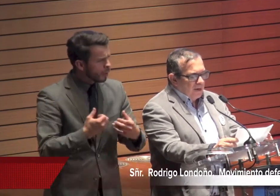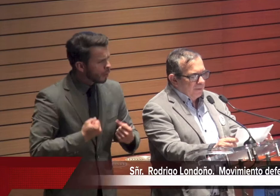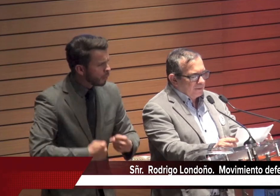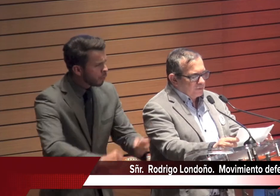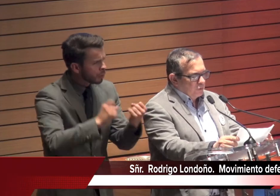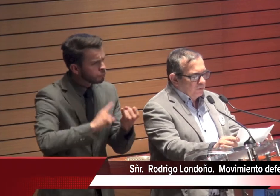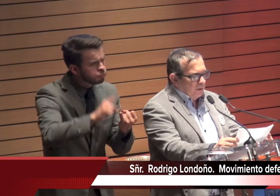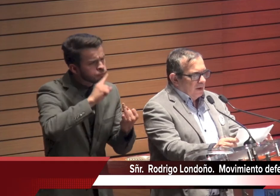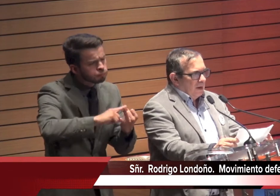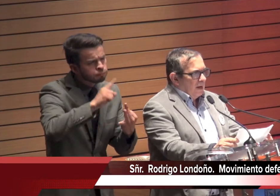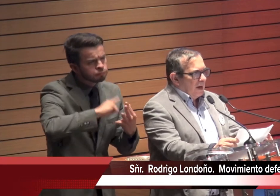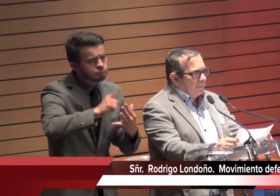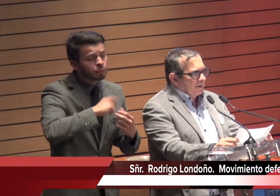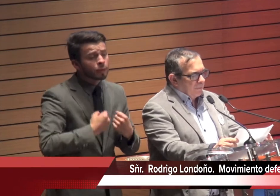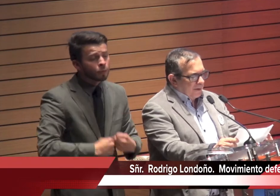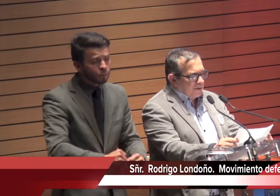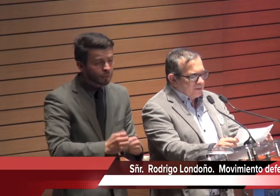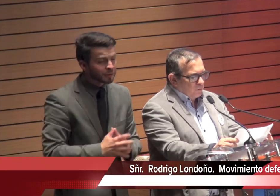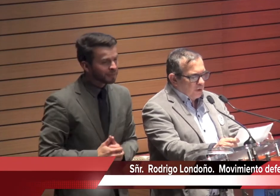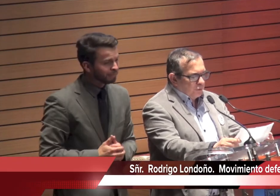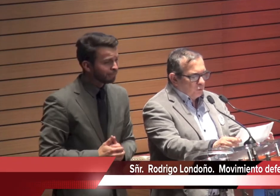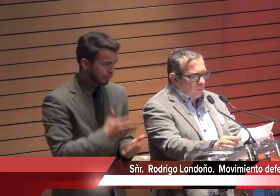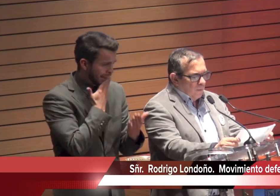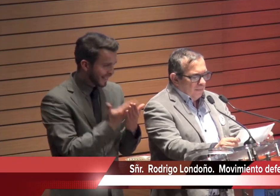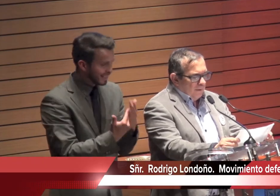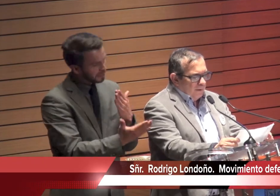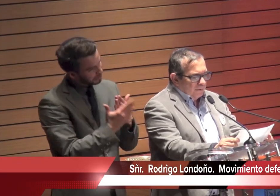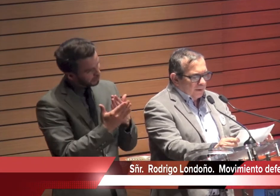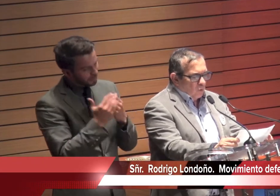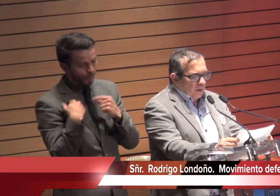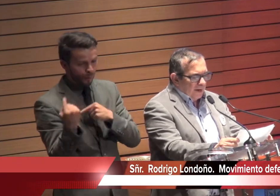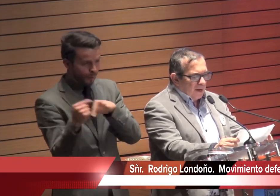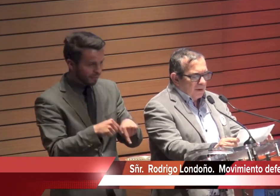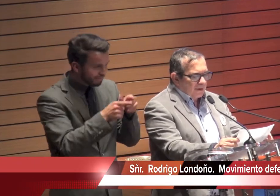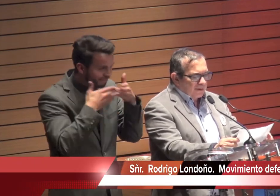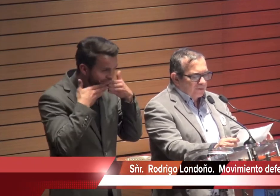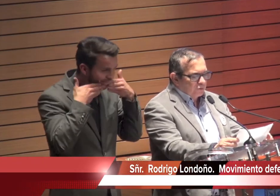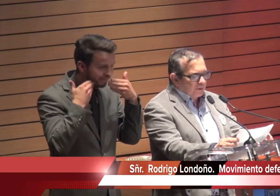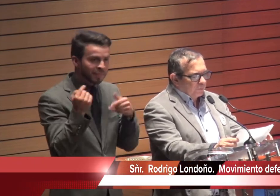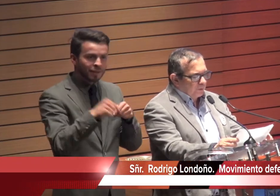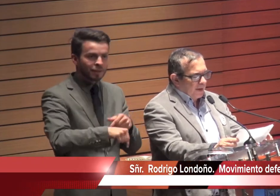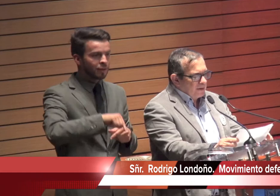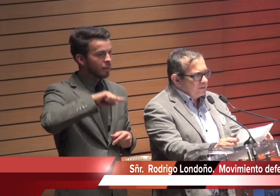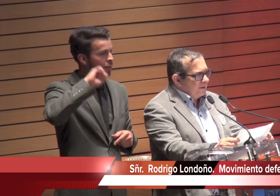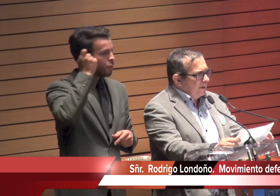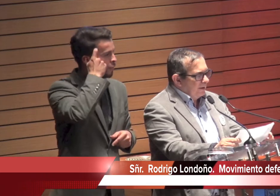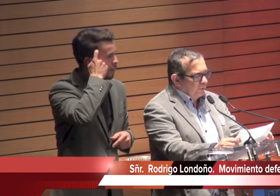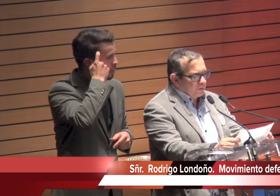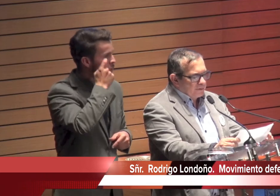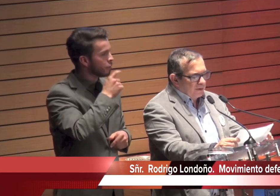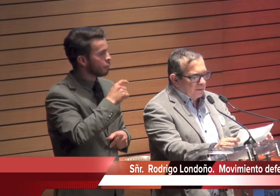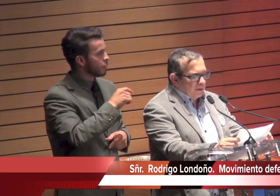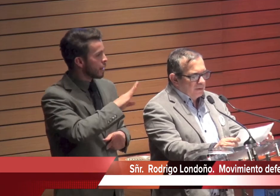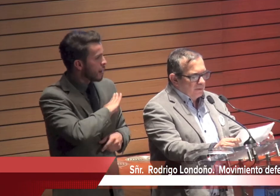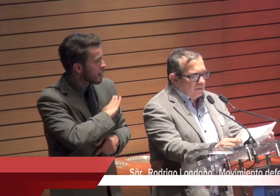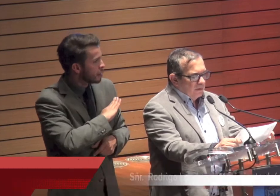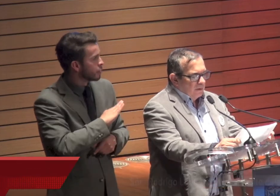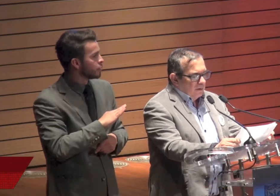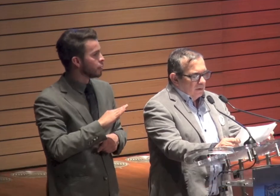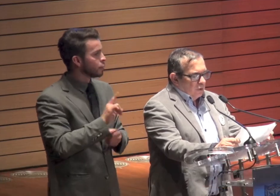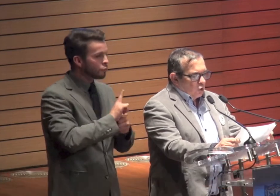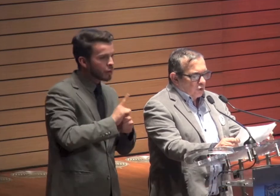la amable invitación a participar en este encuentro que congrega mandatarios territoriales elegidos